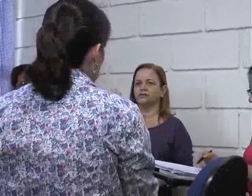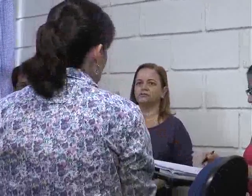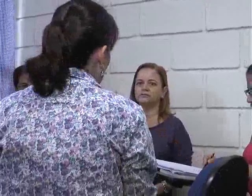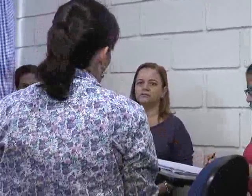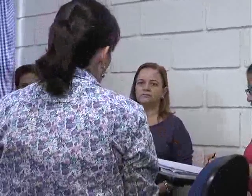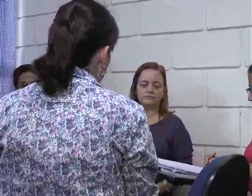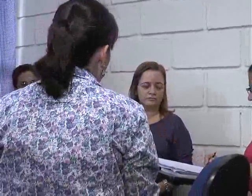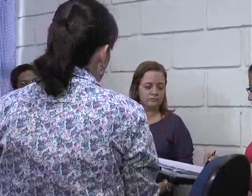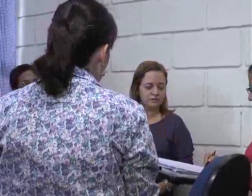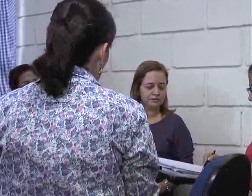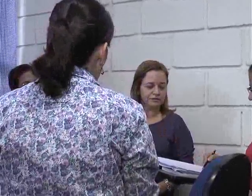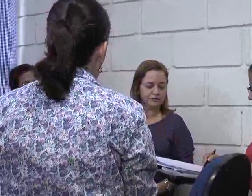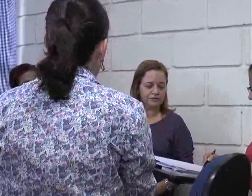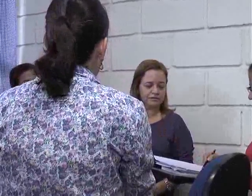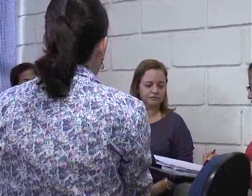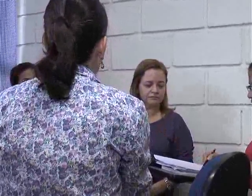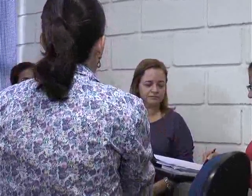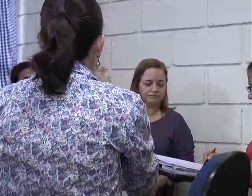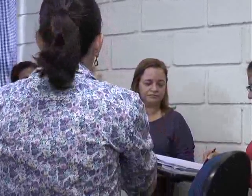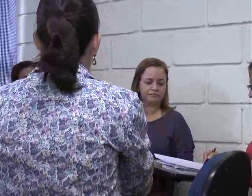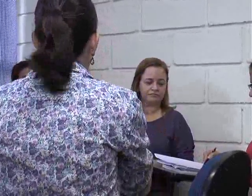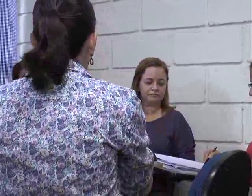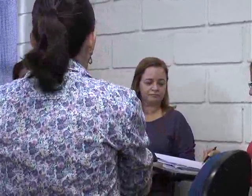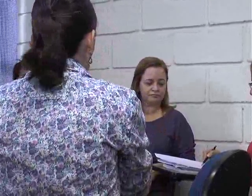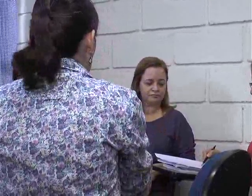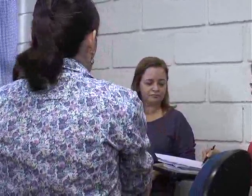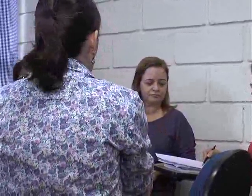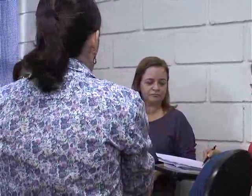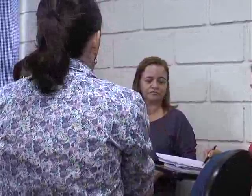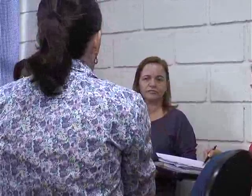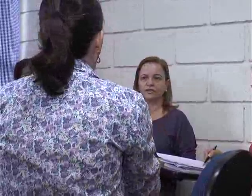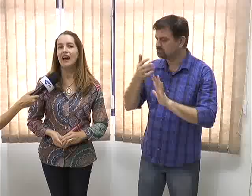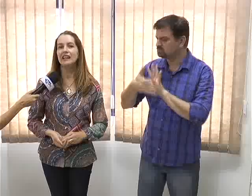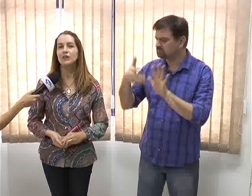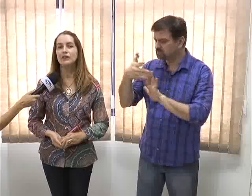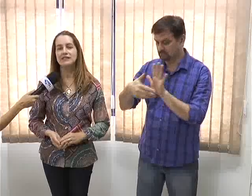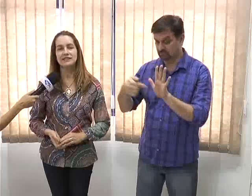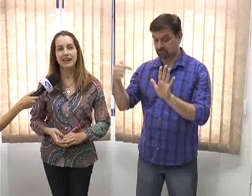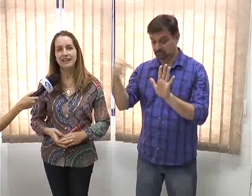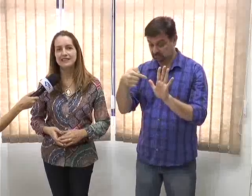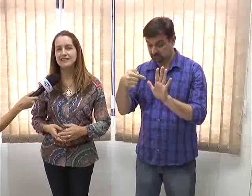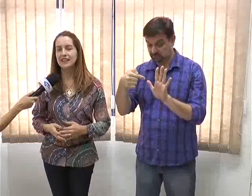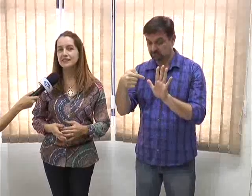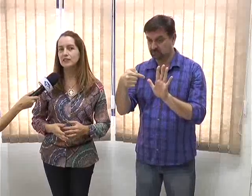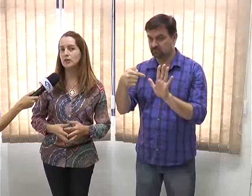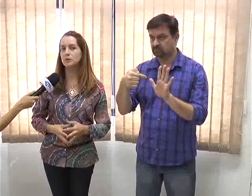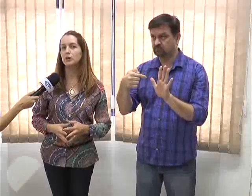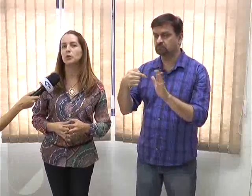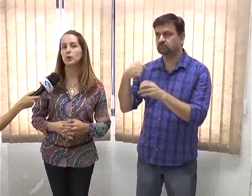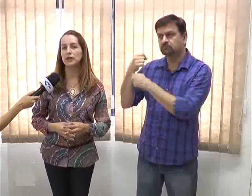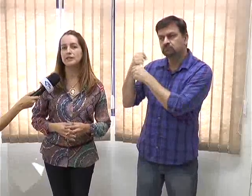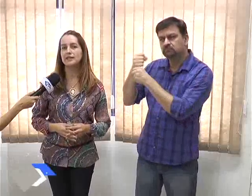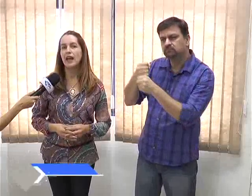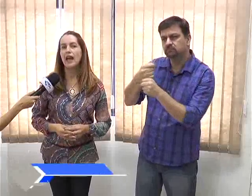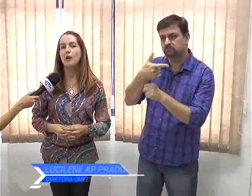é grande a variedade de línguas de sinais ao redor do mundo. A língua de sinais, desde 2002, é